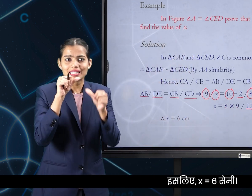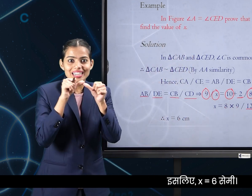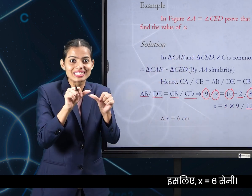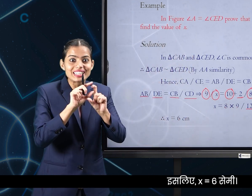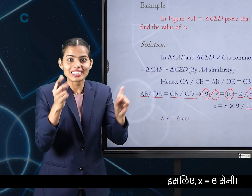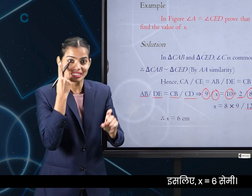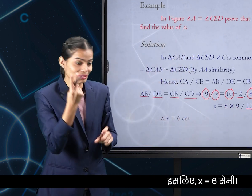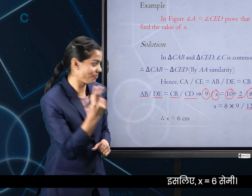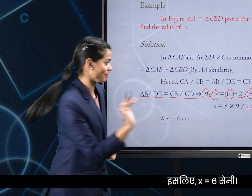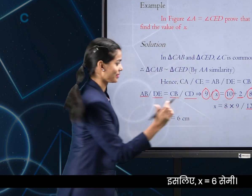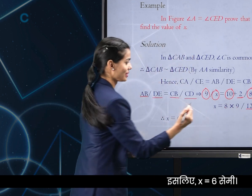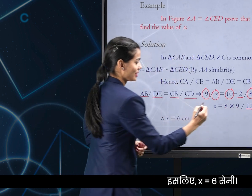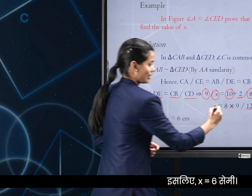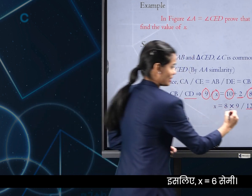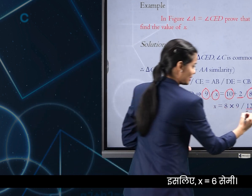इसलिए x equals 6 सेमी।